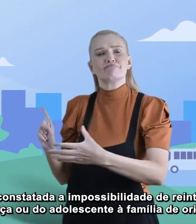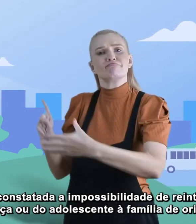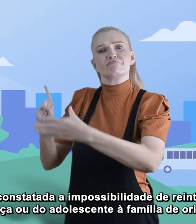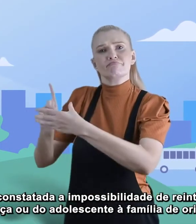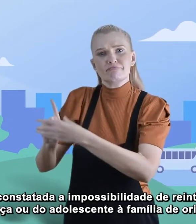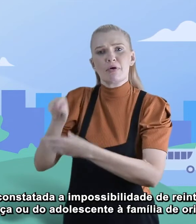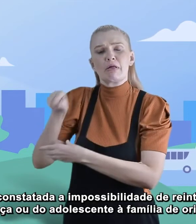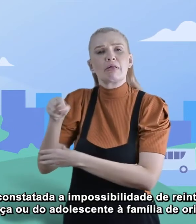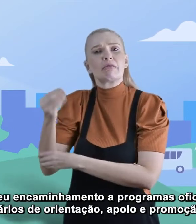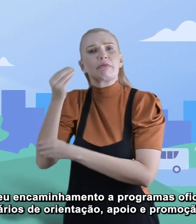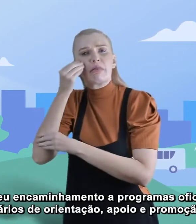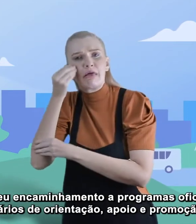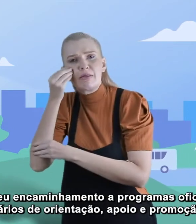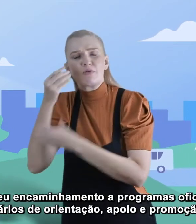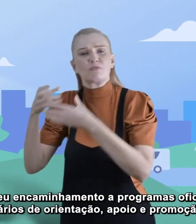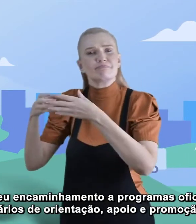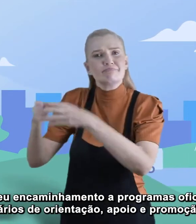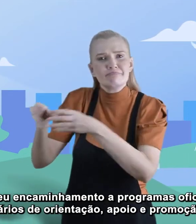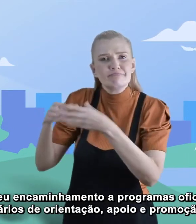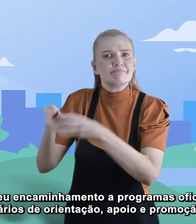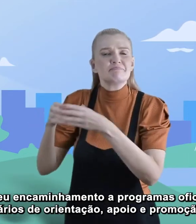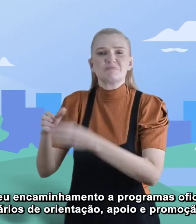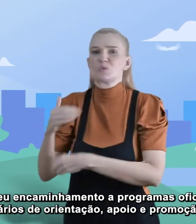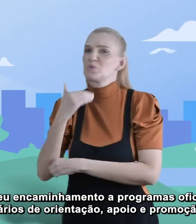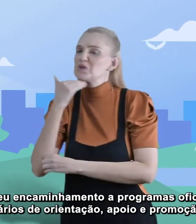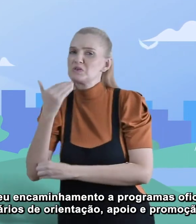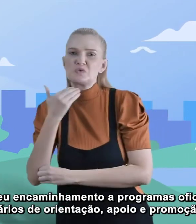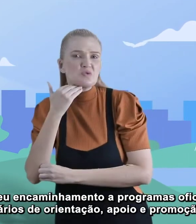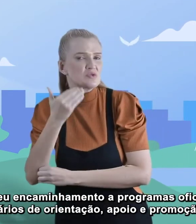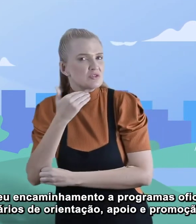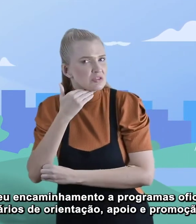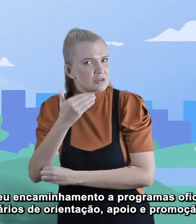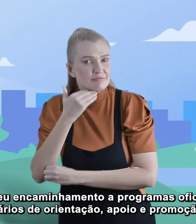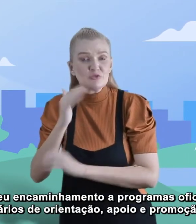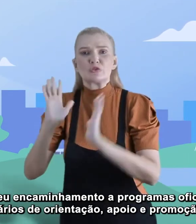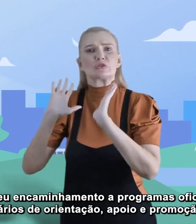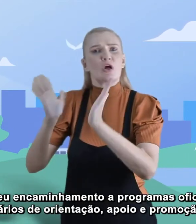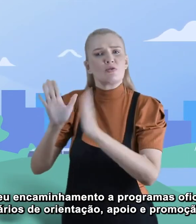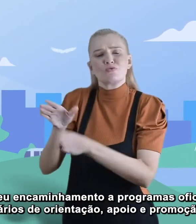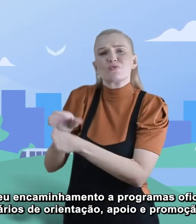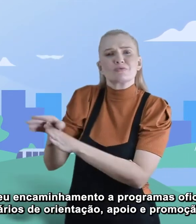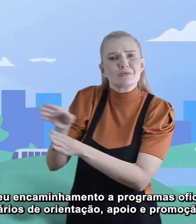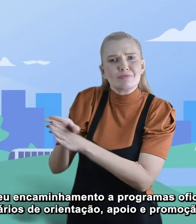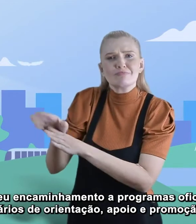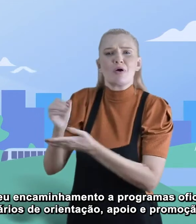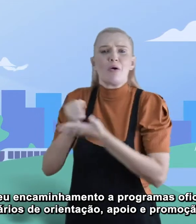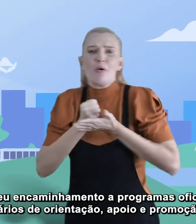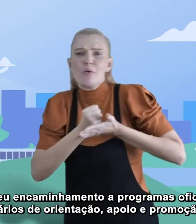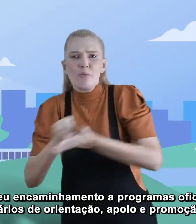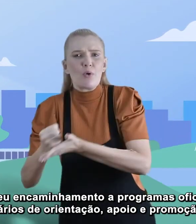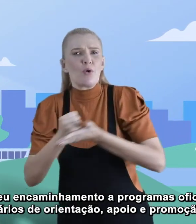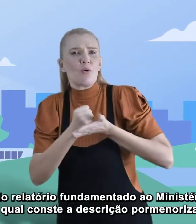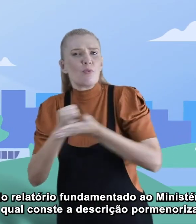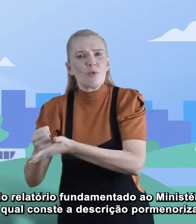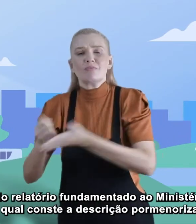de origem, após seu encaminhamento a programas oficiais ou comunitários de orientação, apoio e promoção social, será enviado